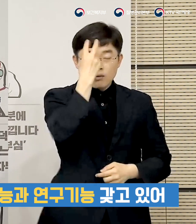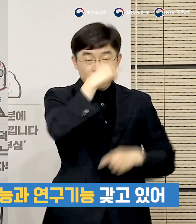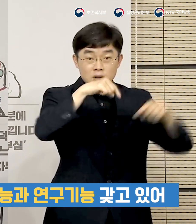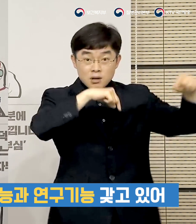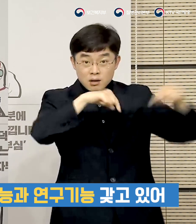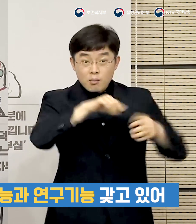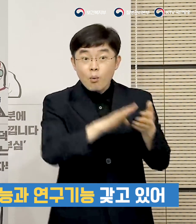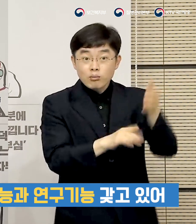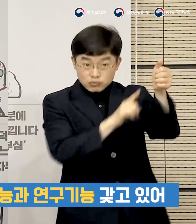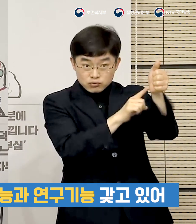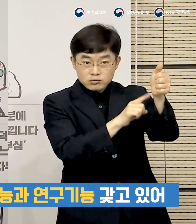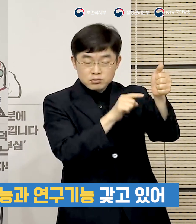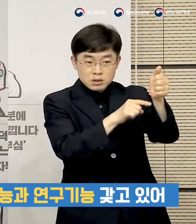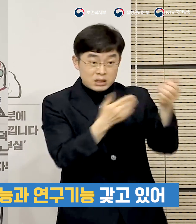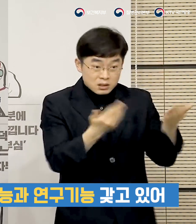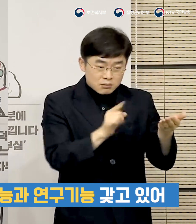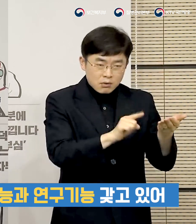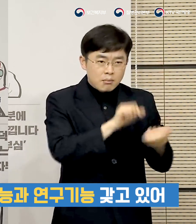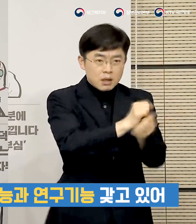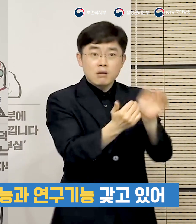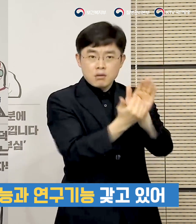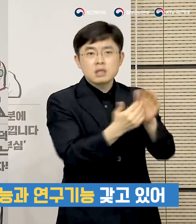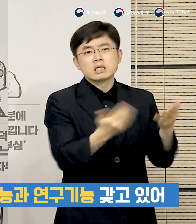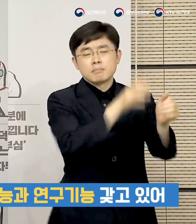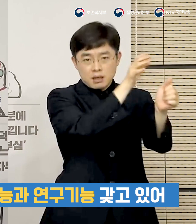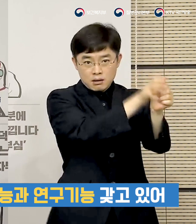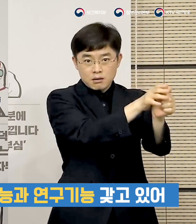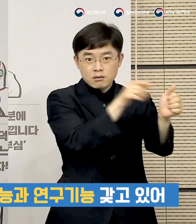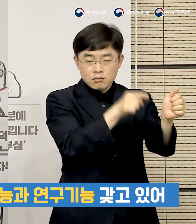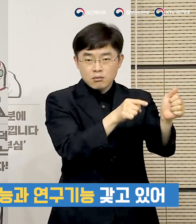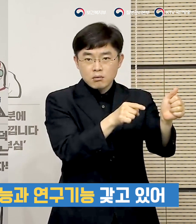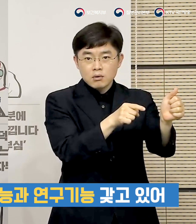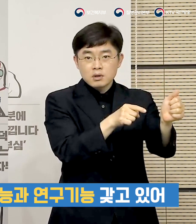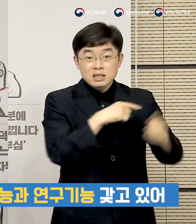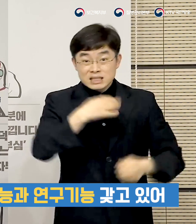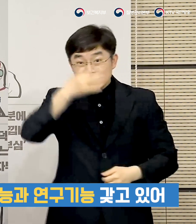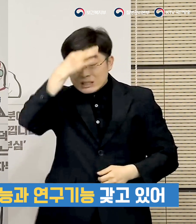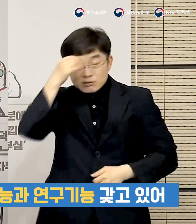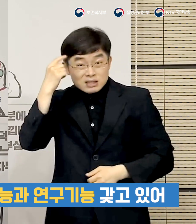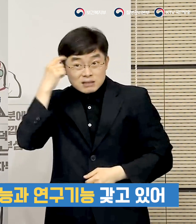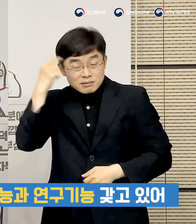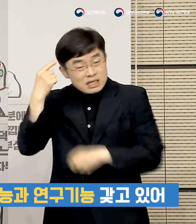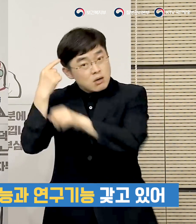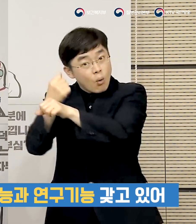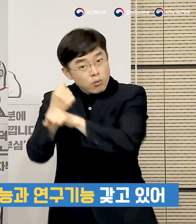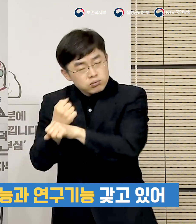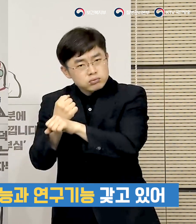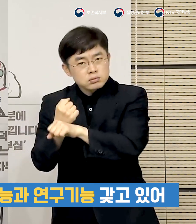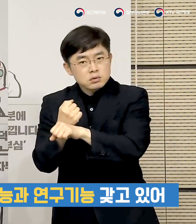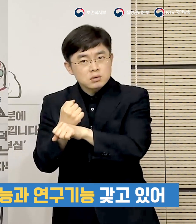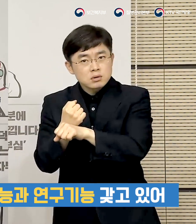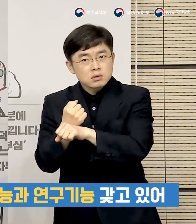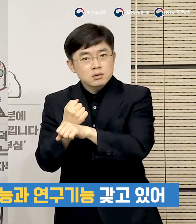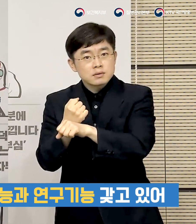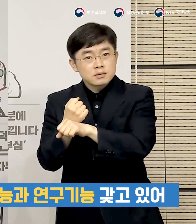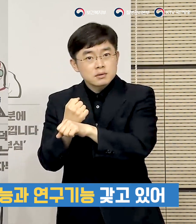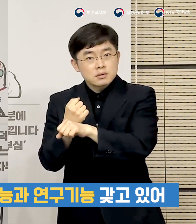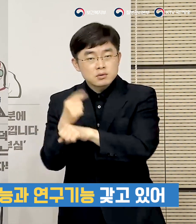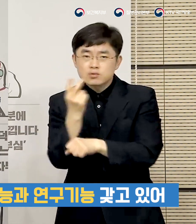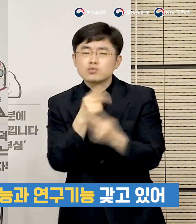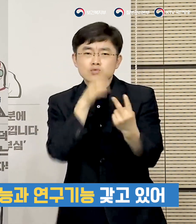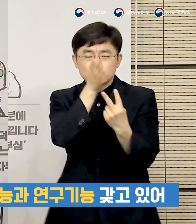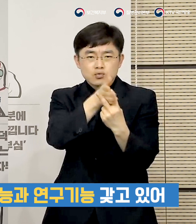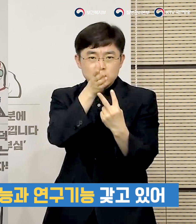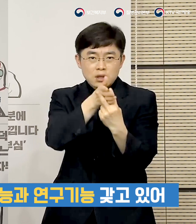기능과 그 다음에 방역을 지원하는 기술 개발하는 연구의 기능, 두